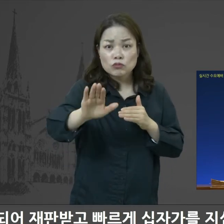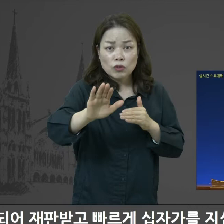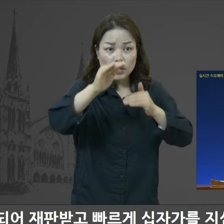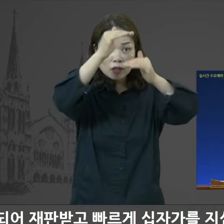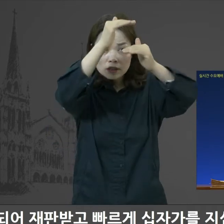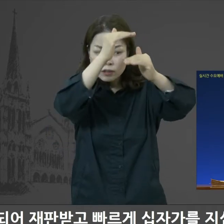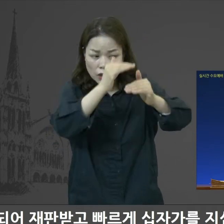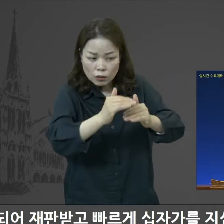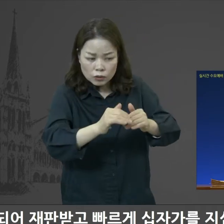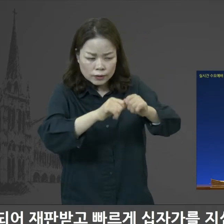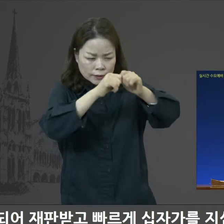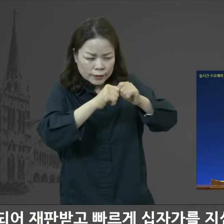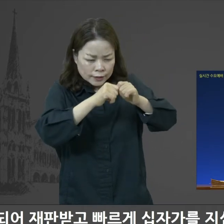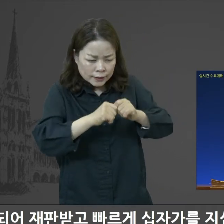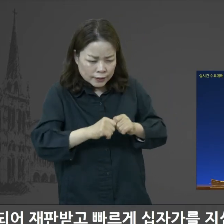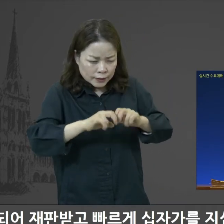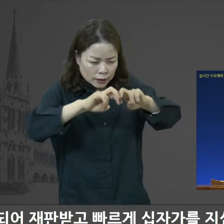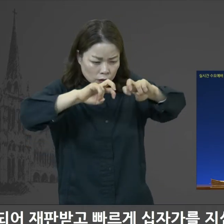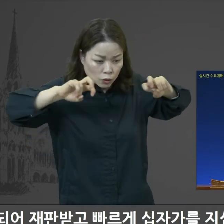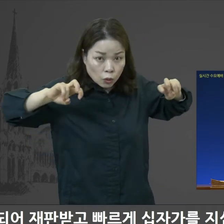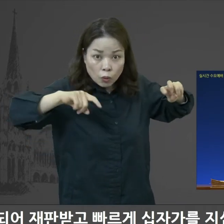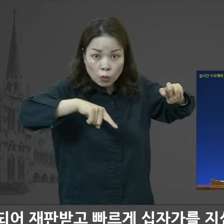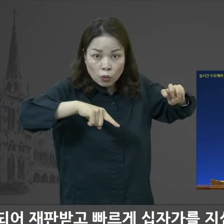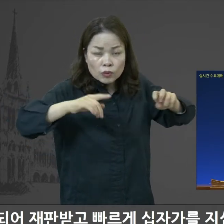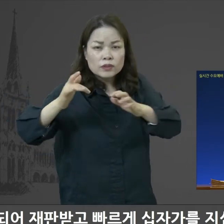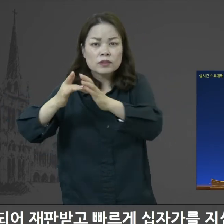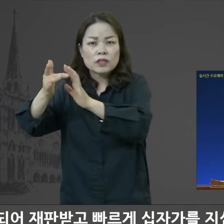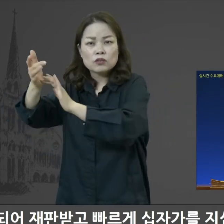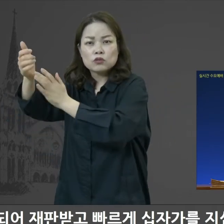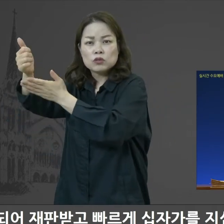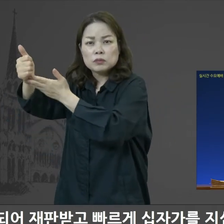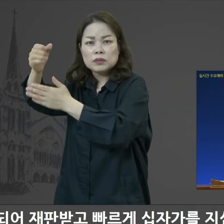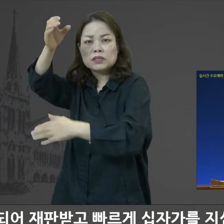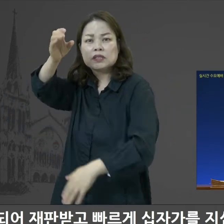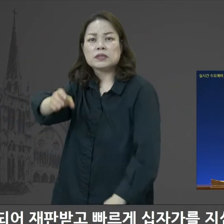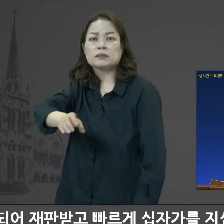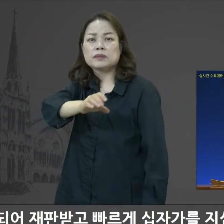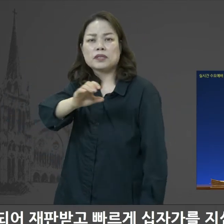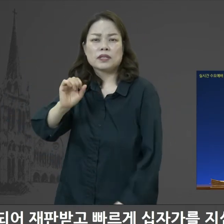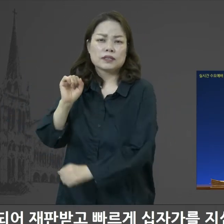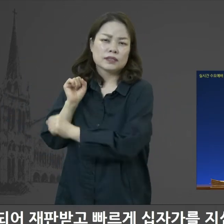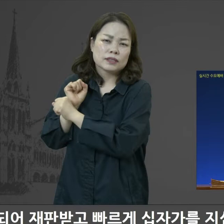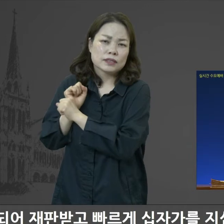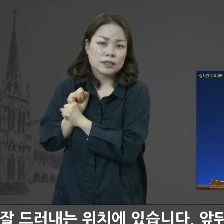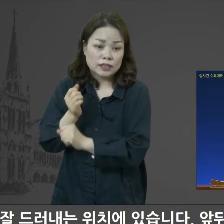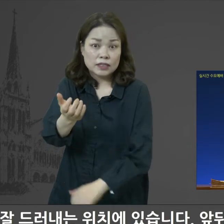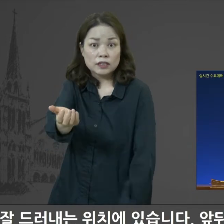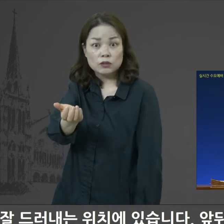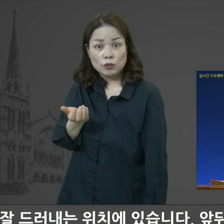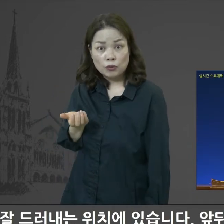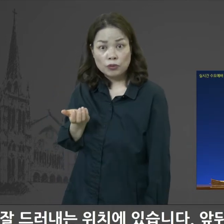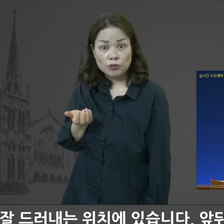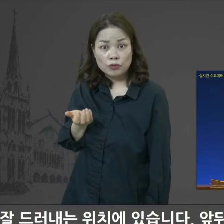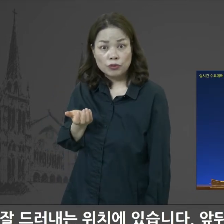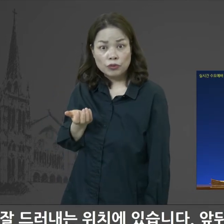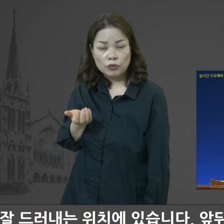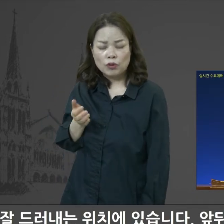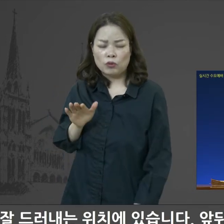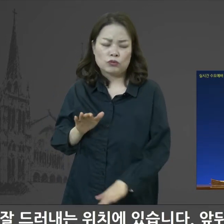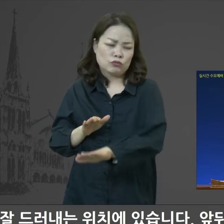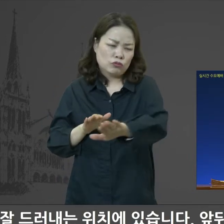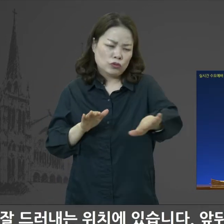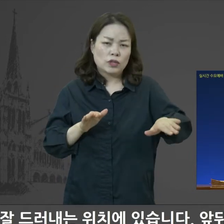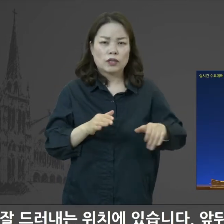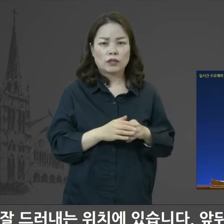우리가 유심히 살펴보면 예수님은 십자가를 지시기 직전에 오늘